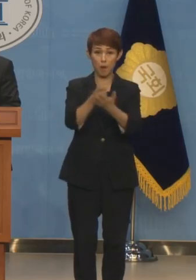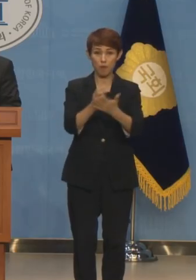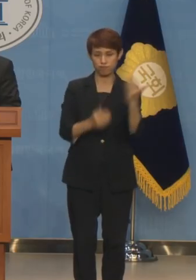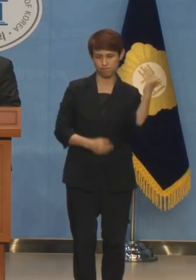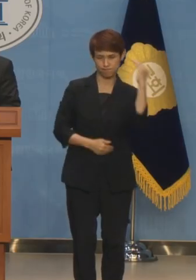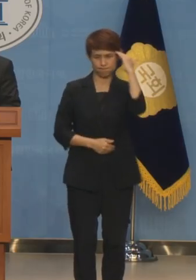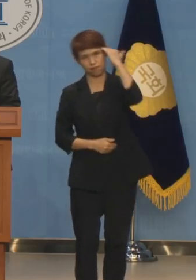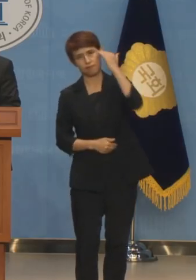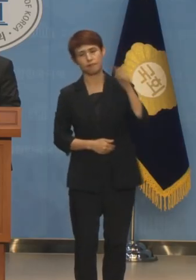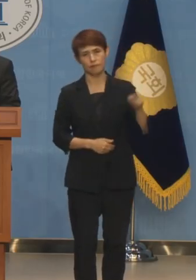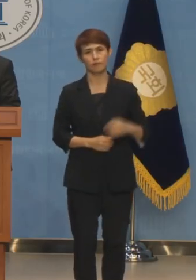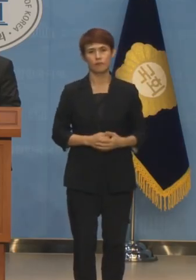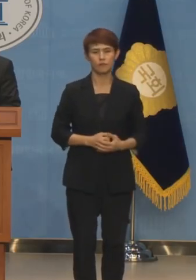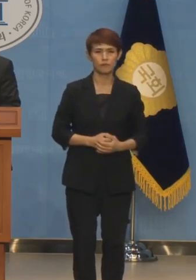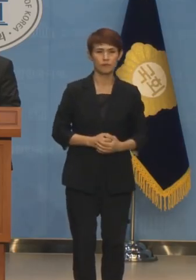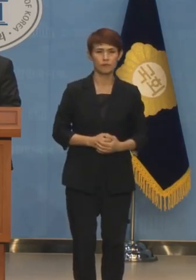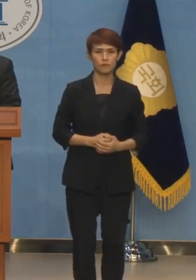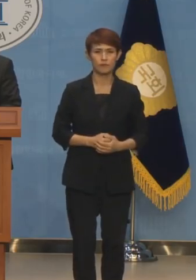잡고 나섰습니다.